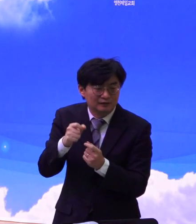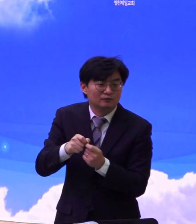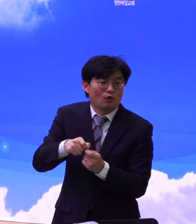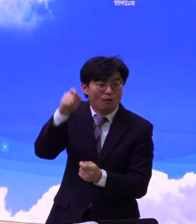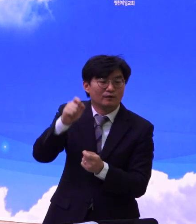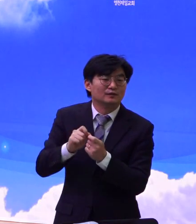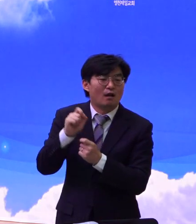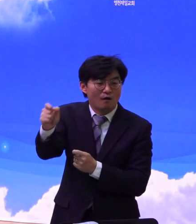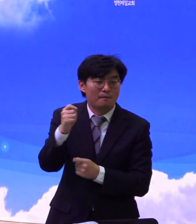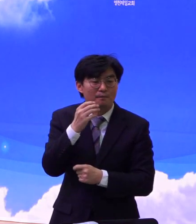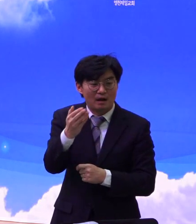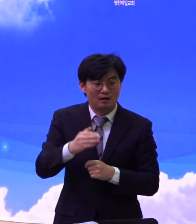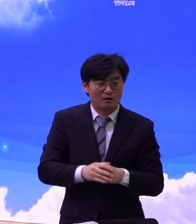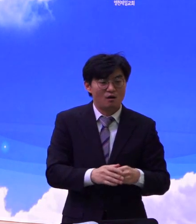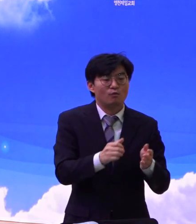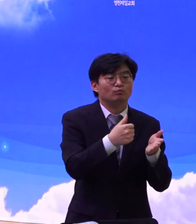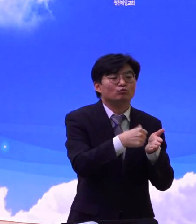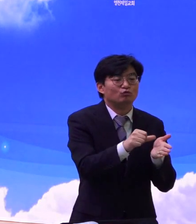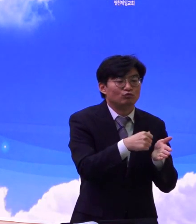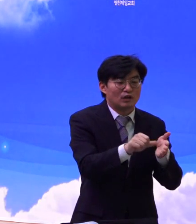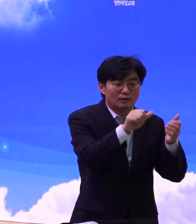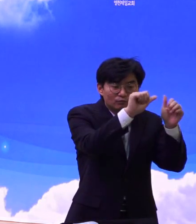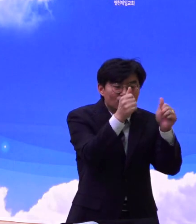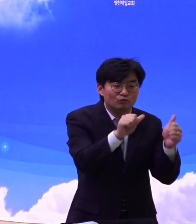히스기야에게 그런 지혜가 있었다는 것입니다.